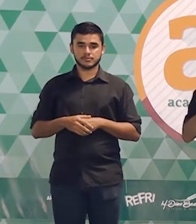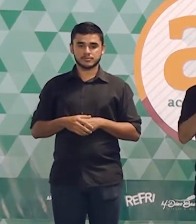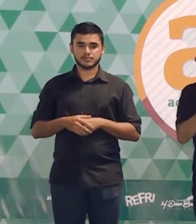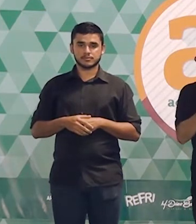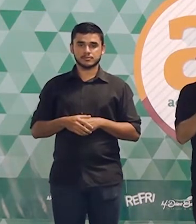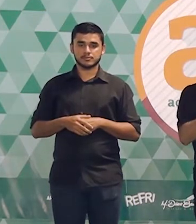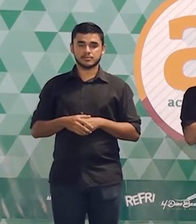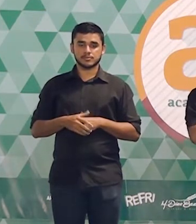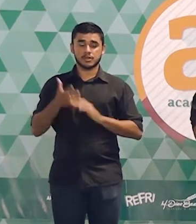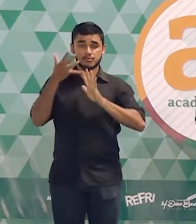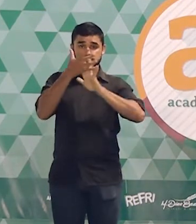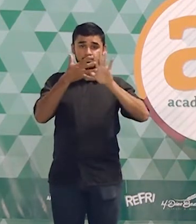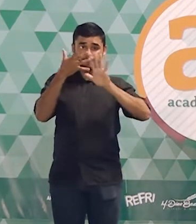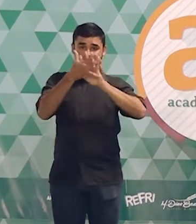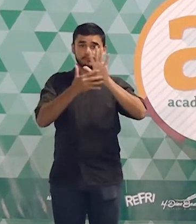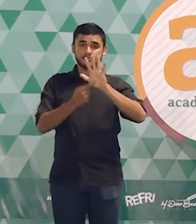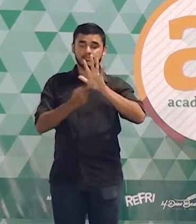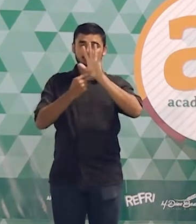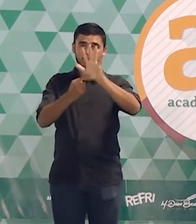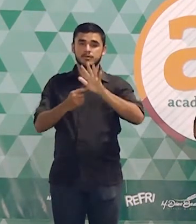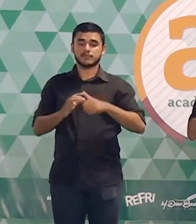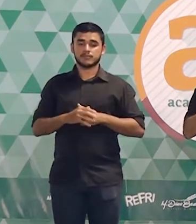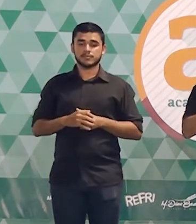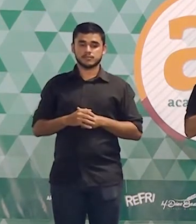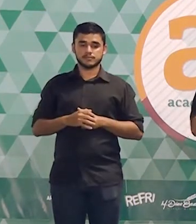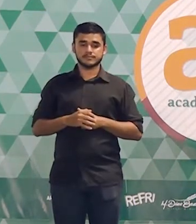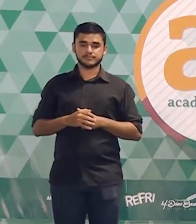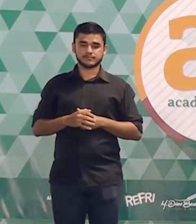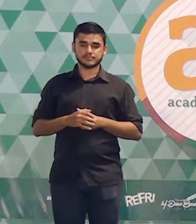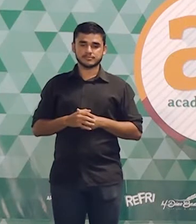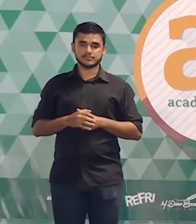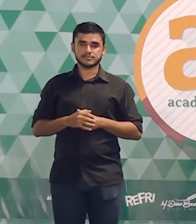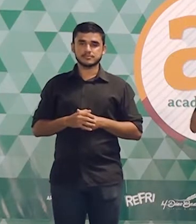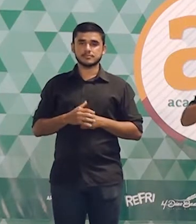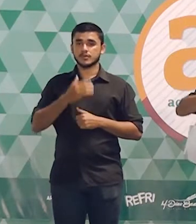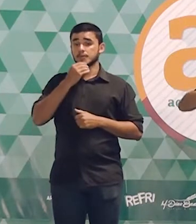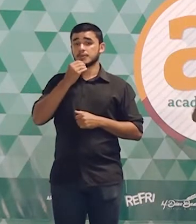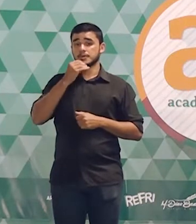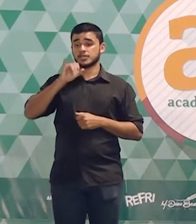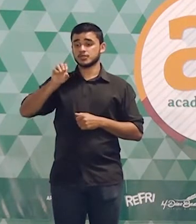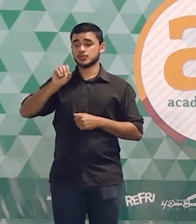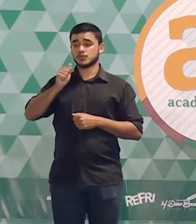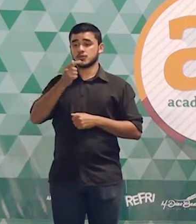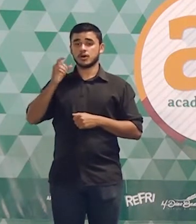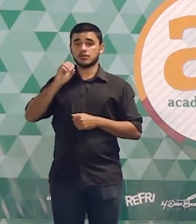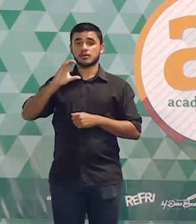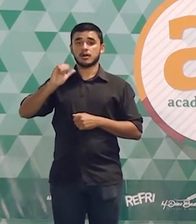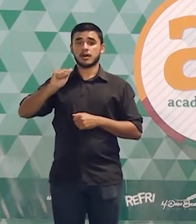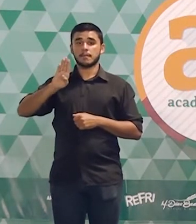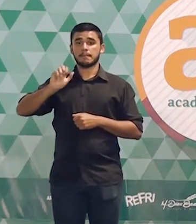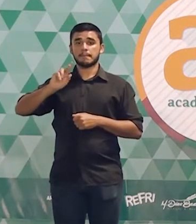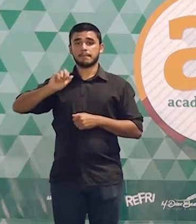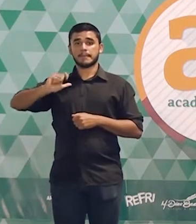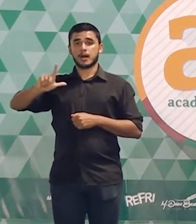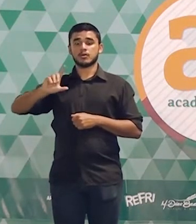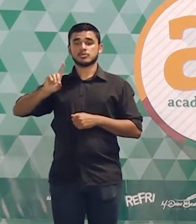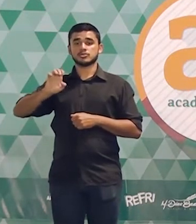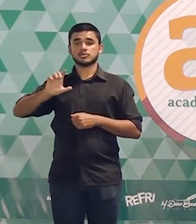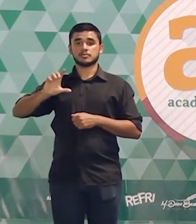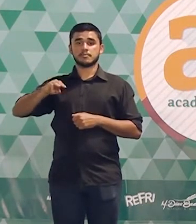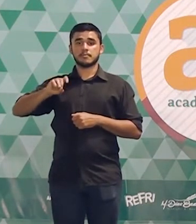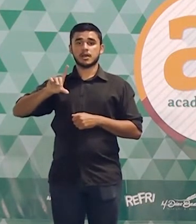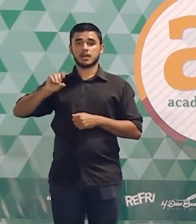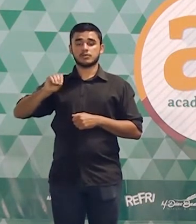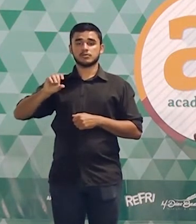lida com o inigualável e maravilhoso João Cabral de Melo Neto. Eu vejo tanto a humanidade, né?